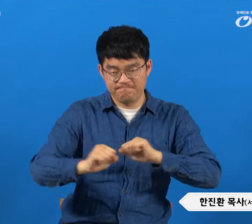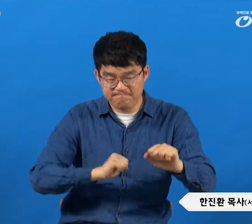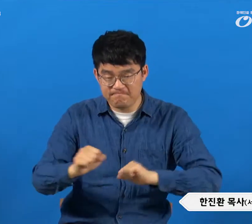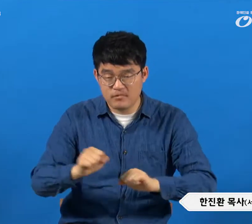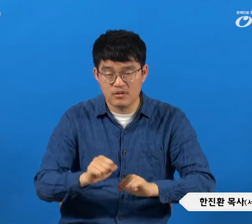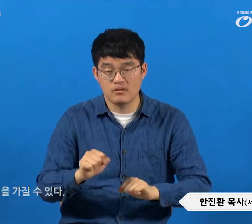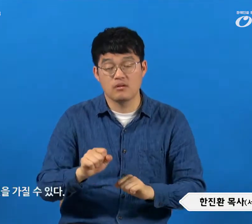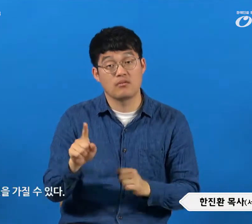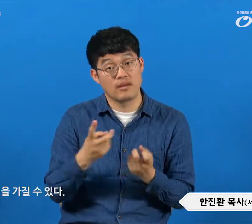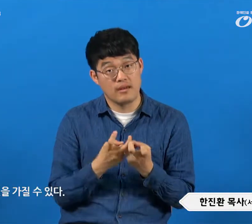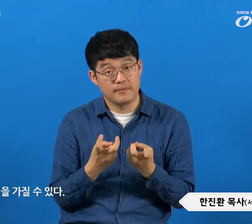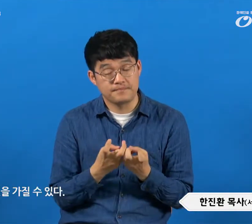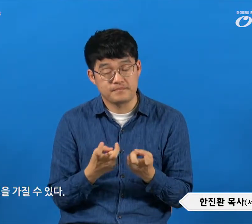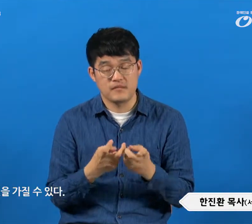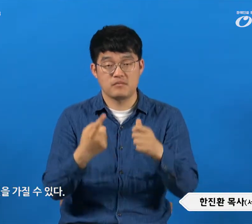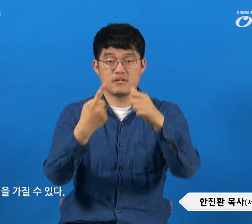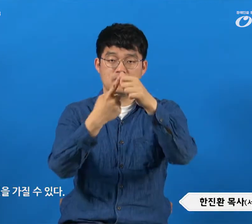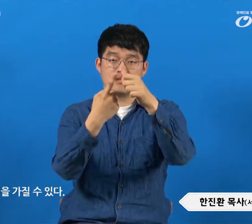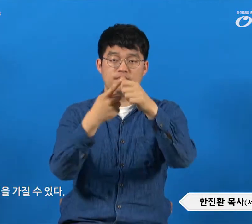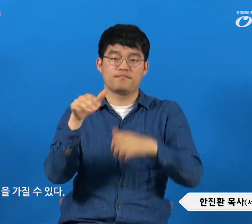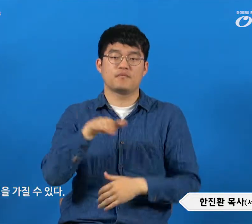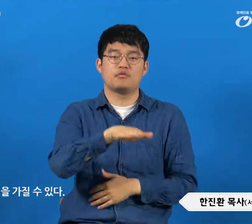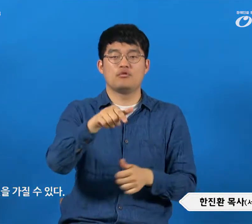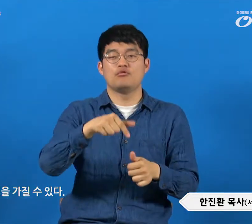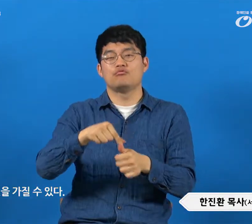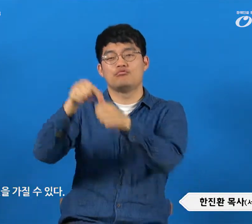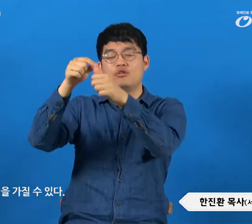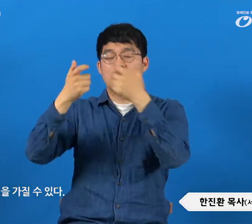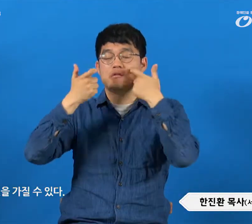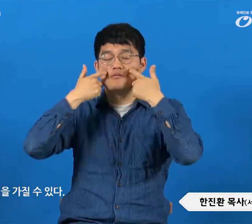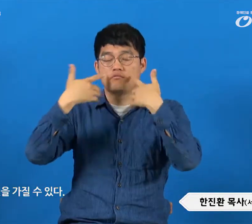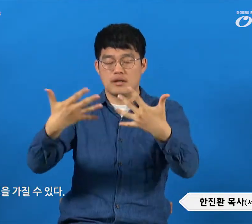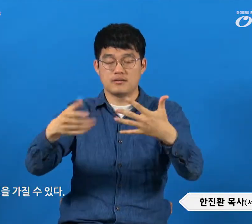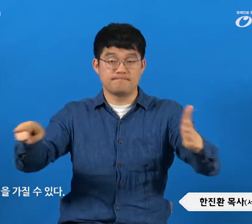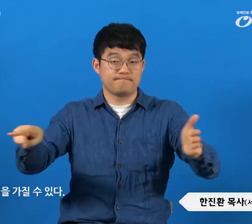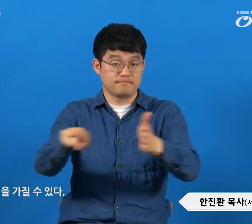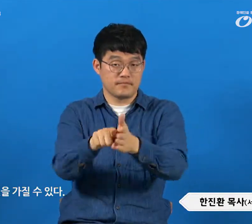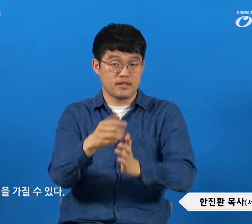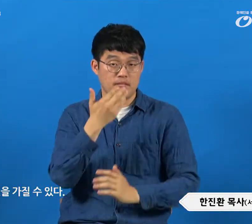있습니까? 첫째는 우리는 구원의 확신을 가질 수 있습니다.